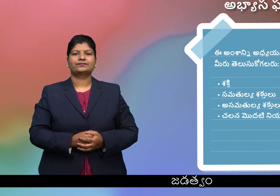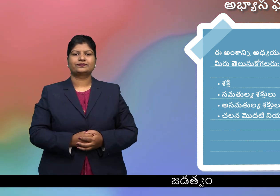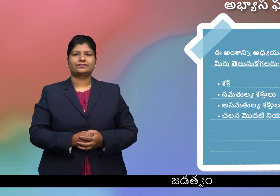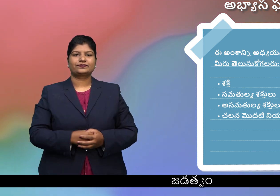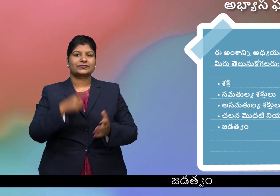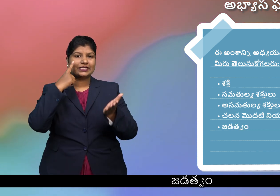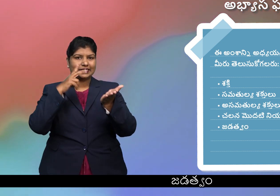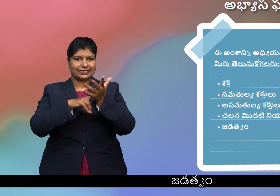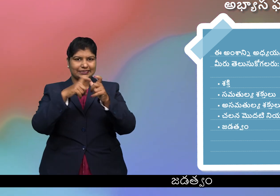జడత్వం.